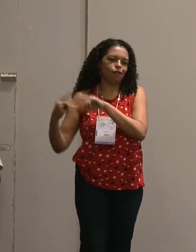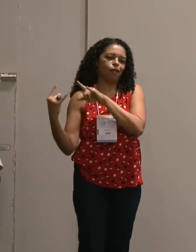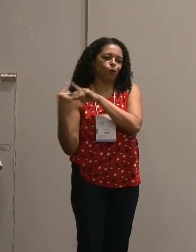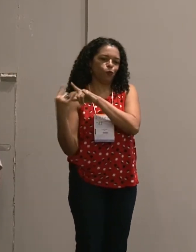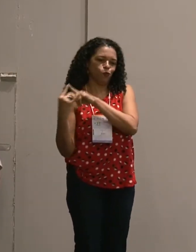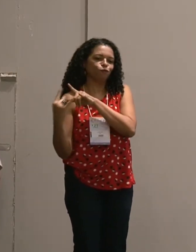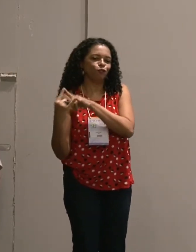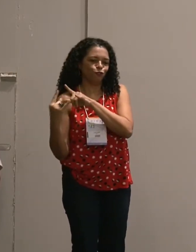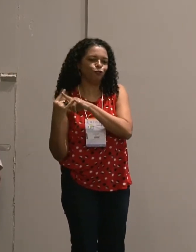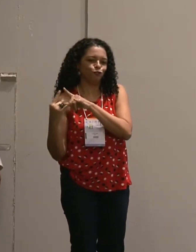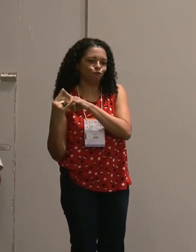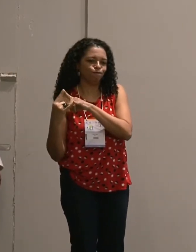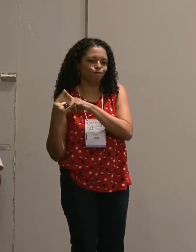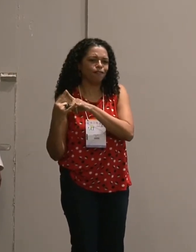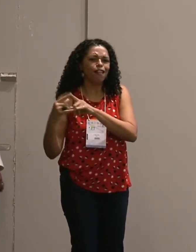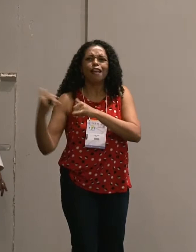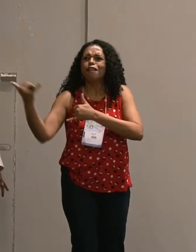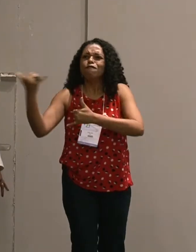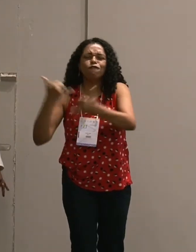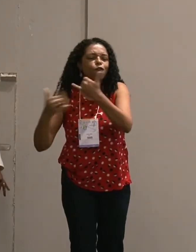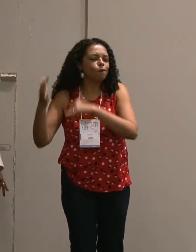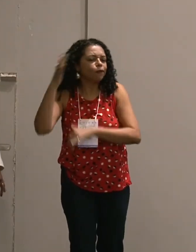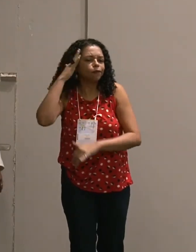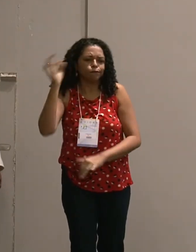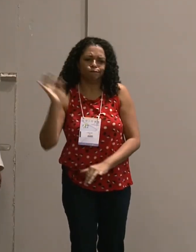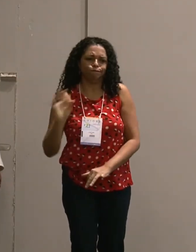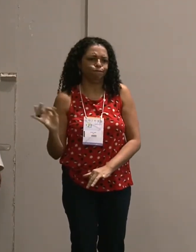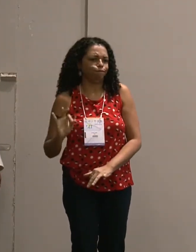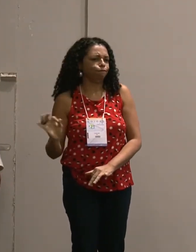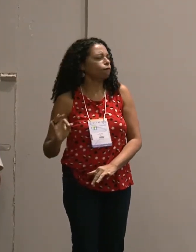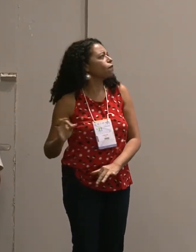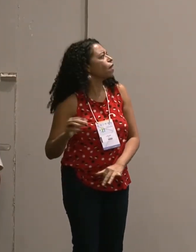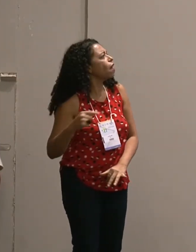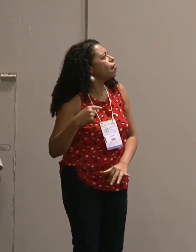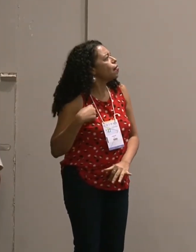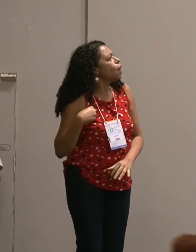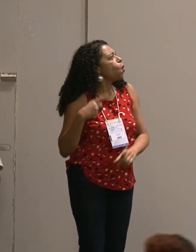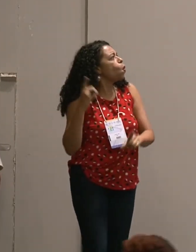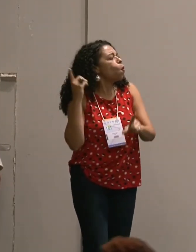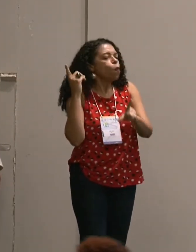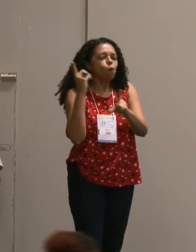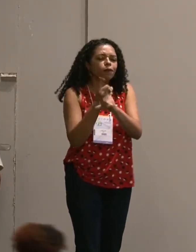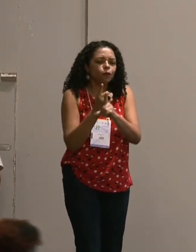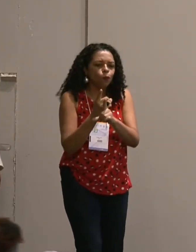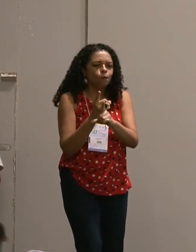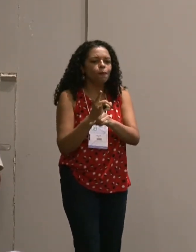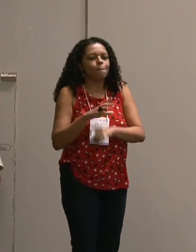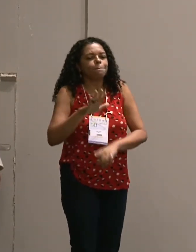na educação e na formação profissional de surdos no INIS faltam muitas informações ainda